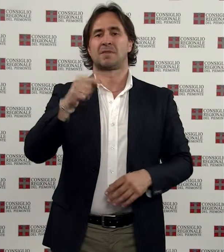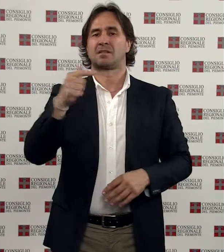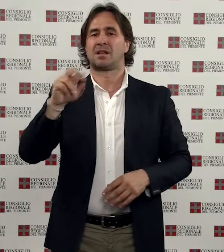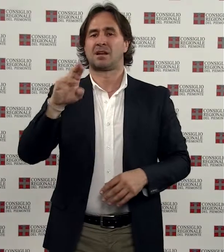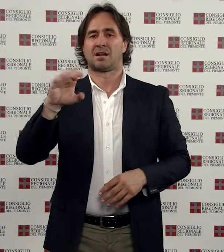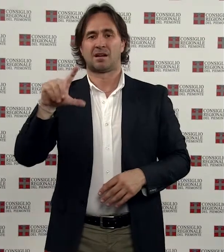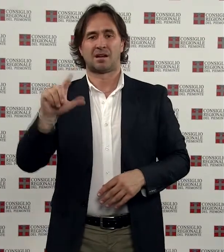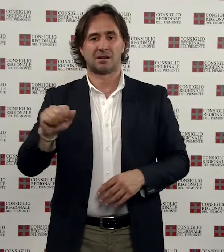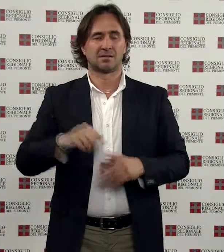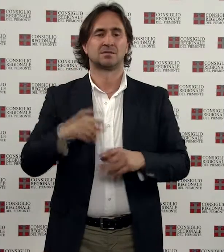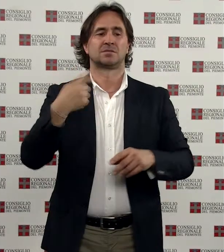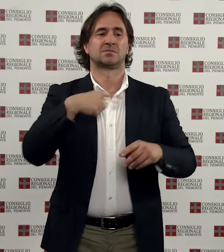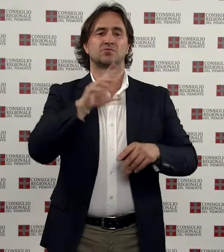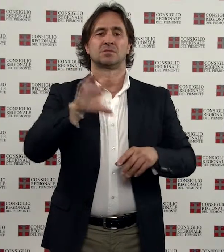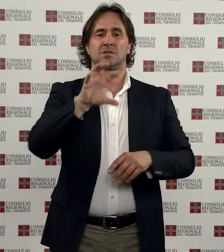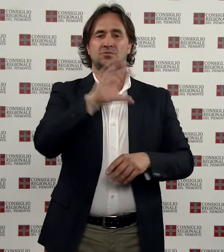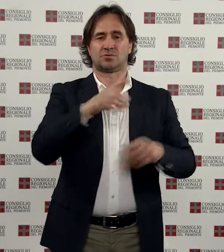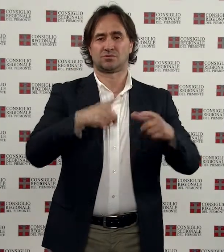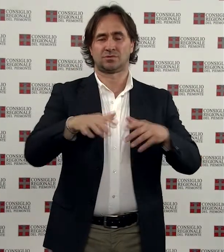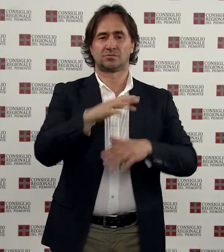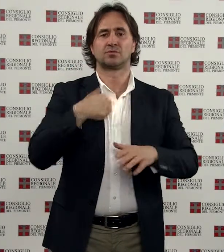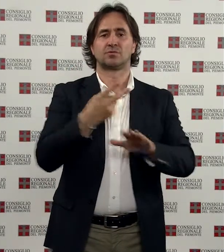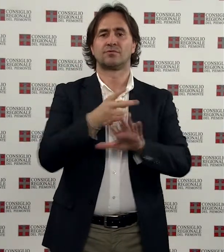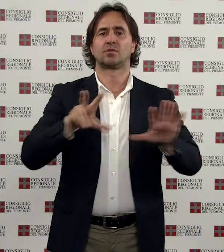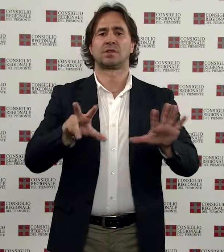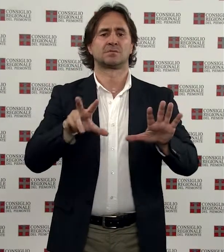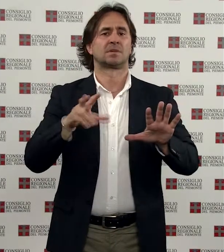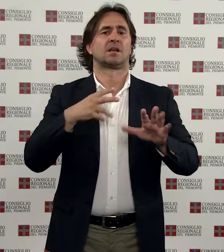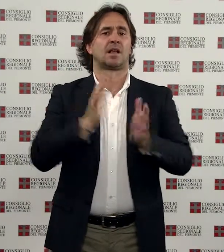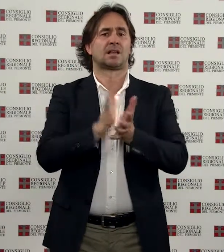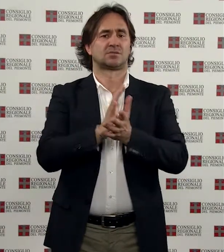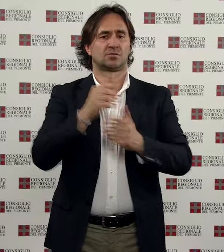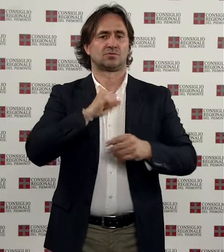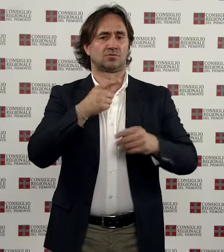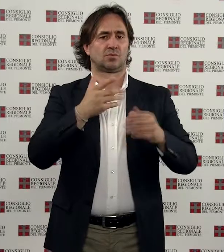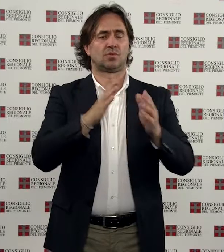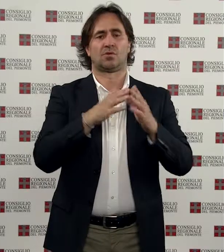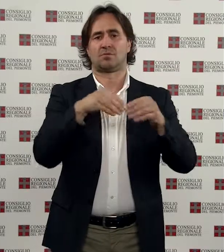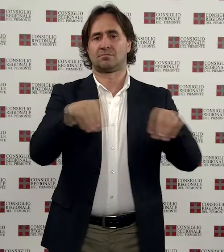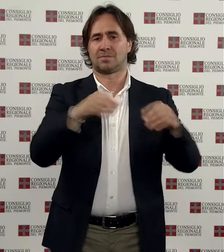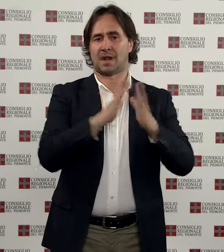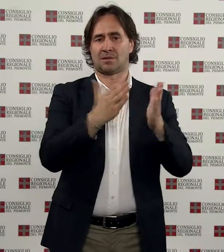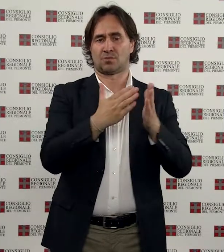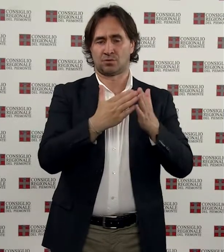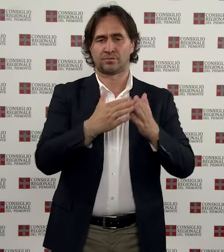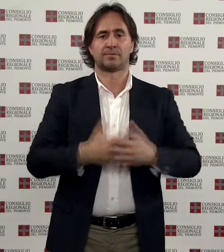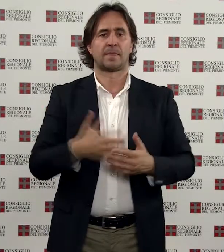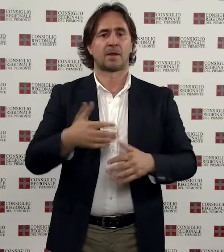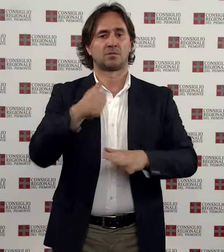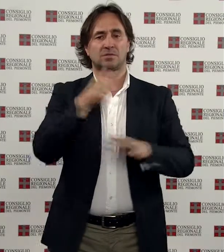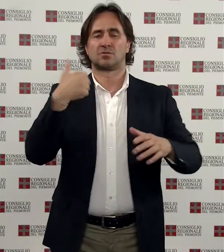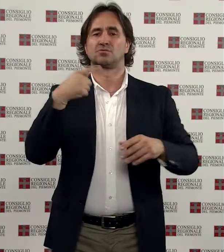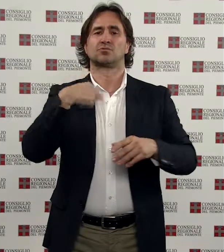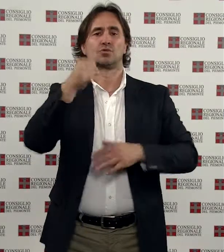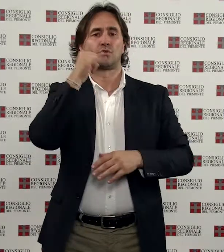istituzioni regionali e cittadine, ha inaugurato la 28ª edizione del Salone del Libro. Anche quest'anno il Consiglio regionale è presente alla manifestazione a Torino